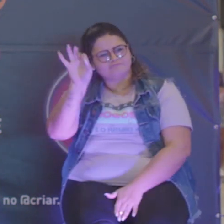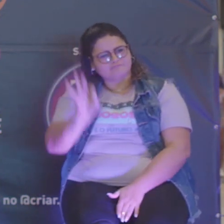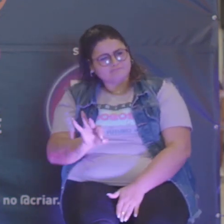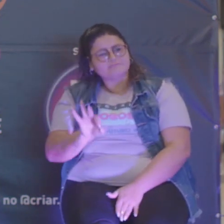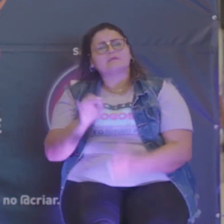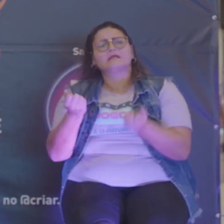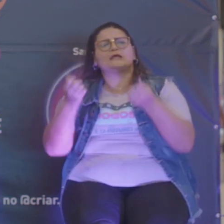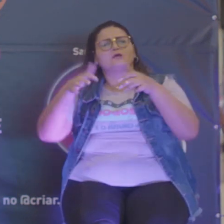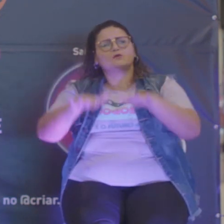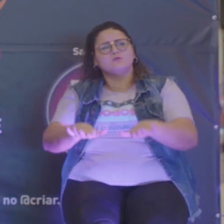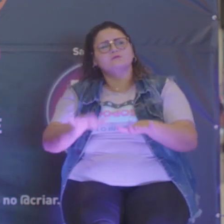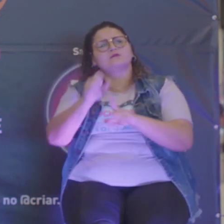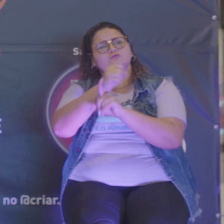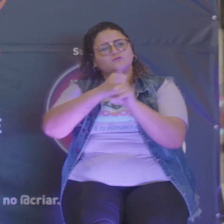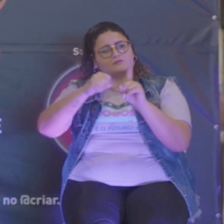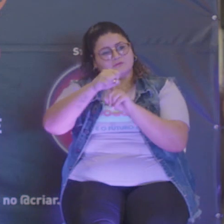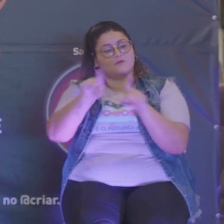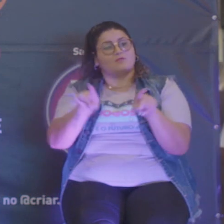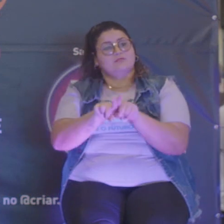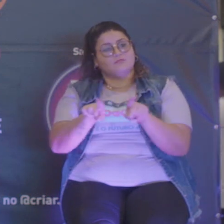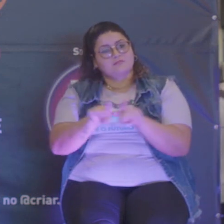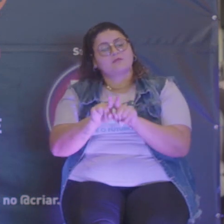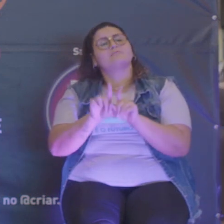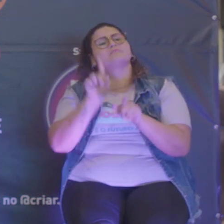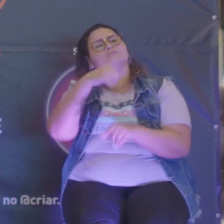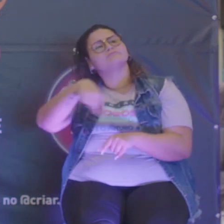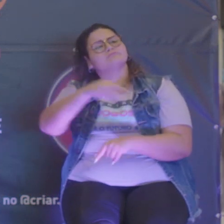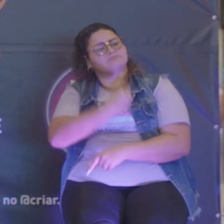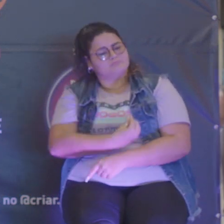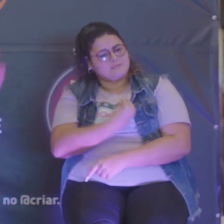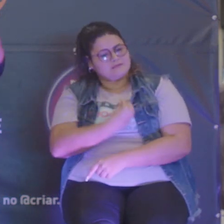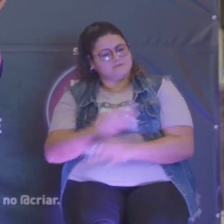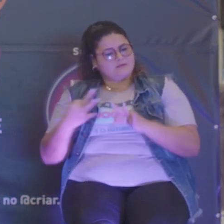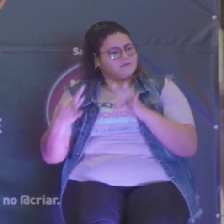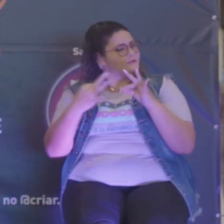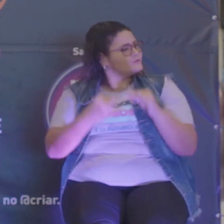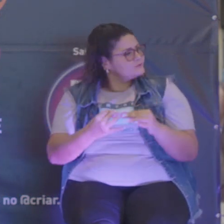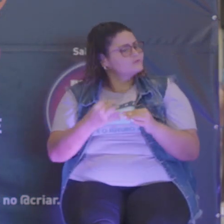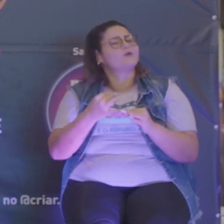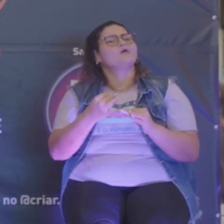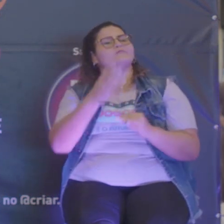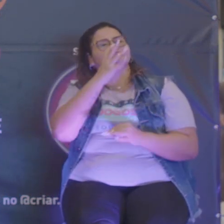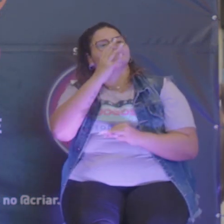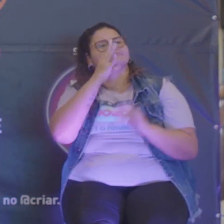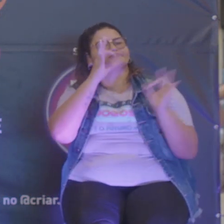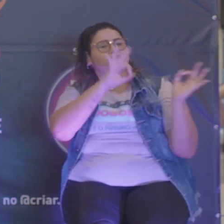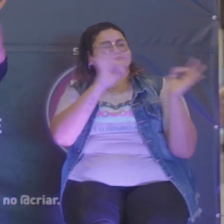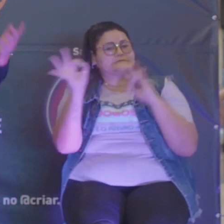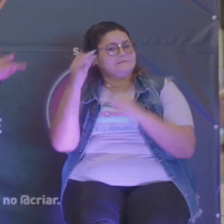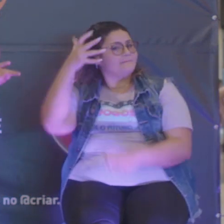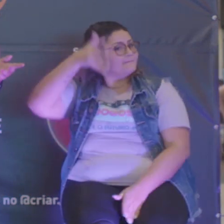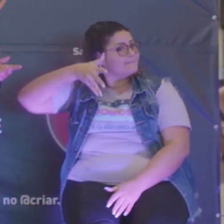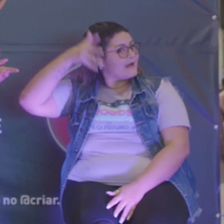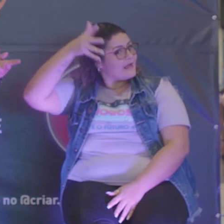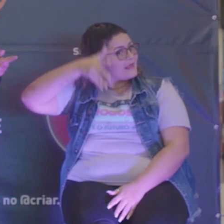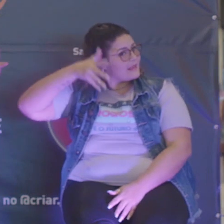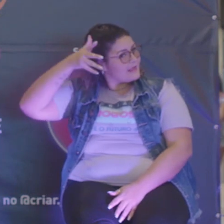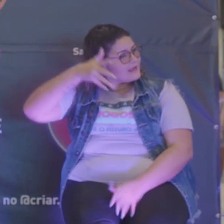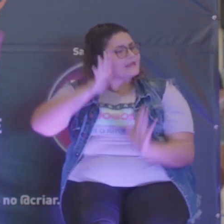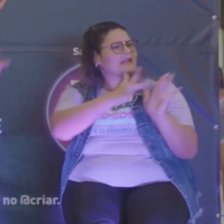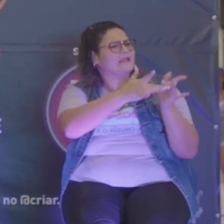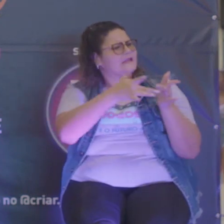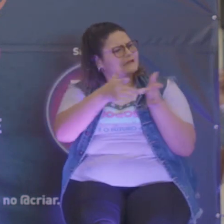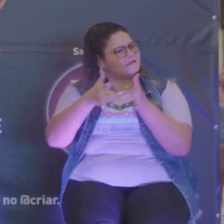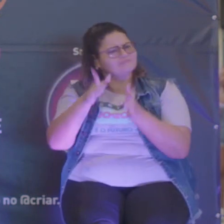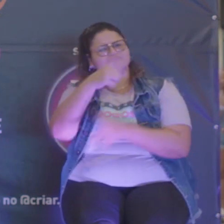de inclusão social. Então, eu conto com a participação de todos vocês, não só para que ouvir a palestra, né? Então, peço dar licença para cada um de vocês